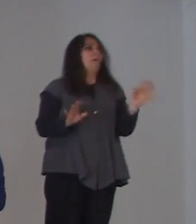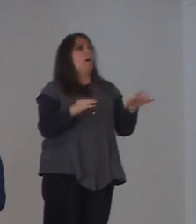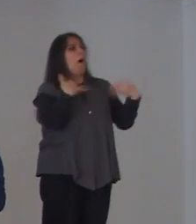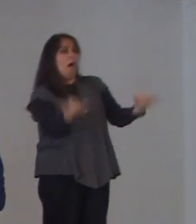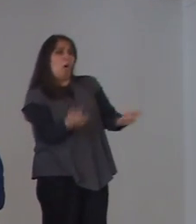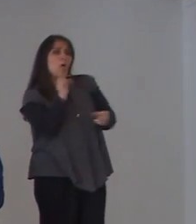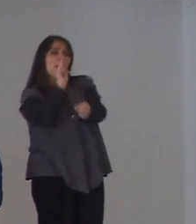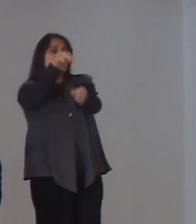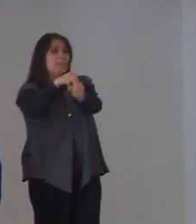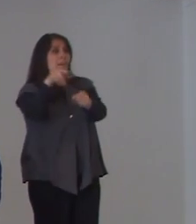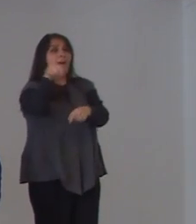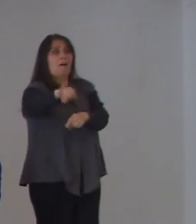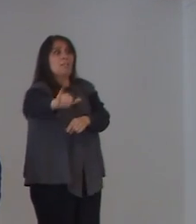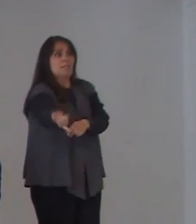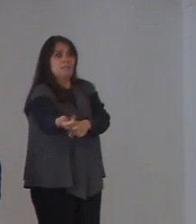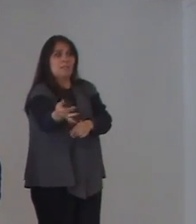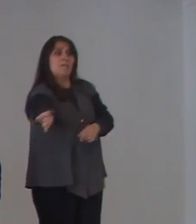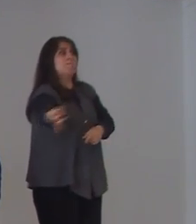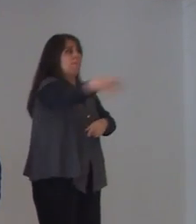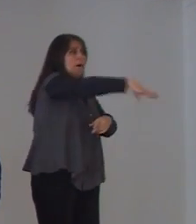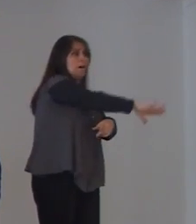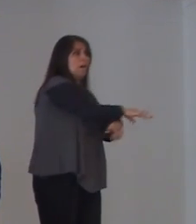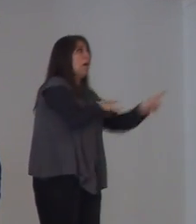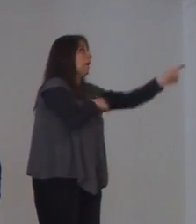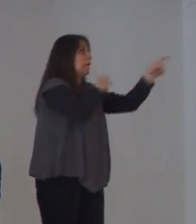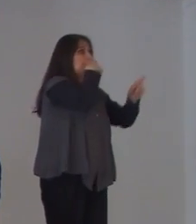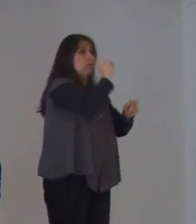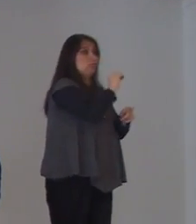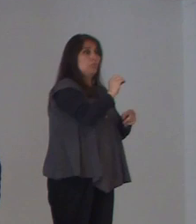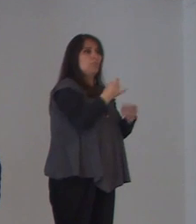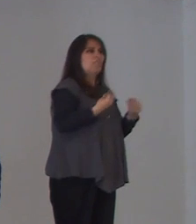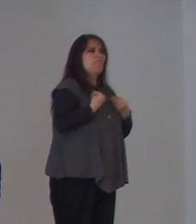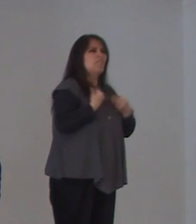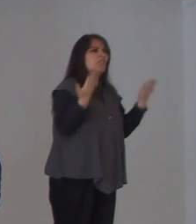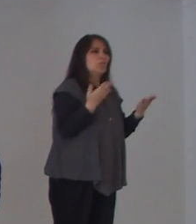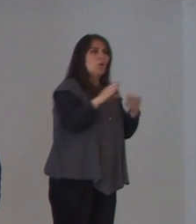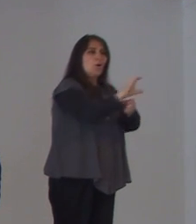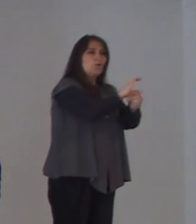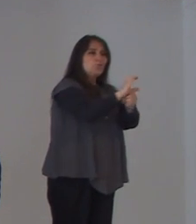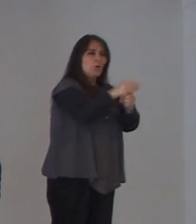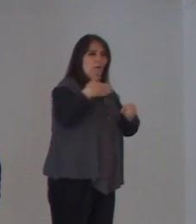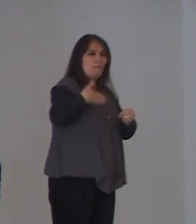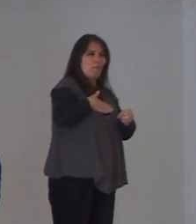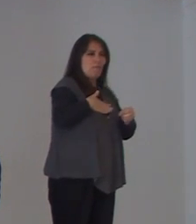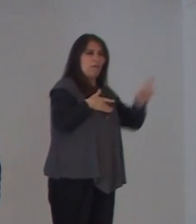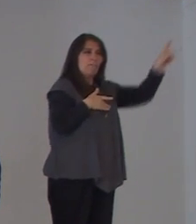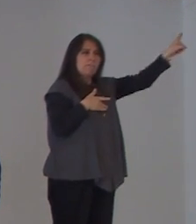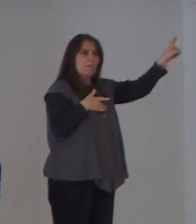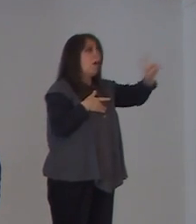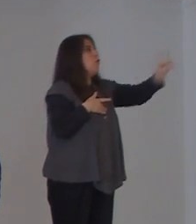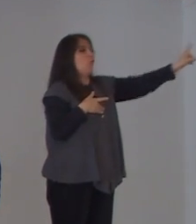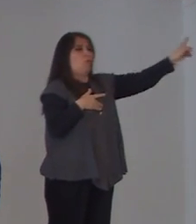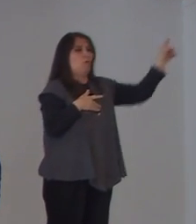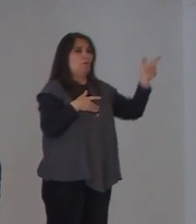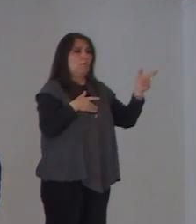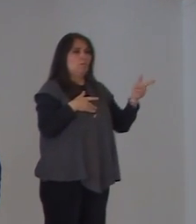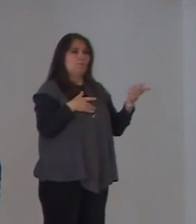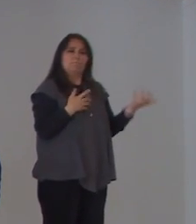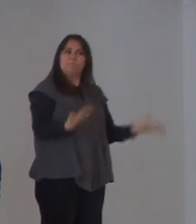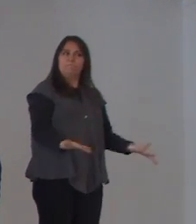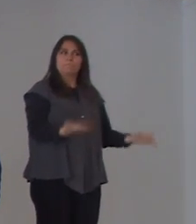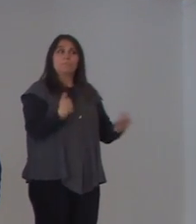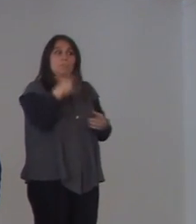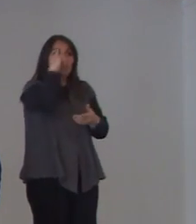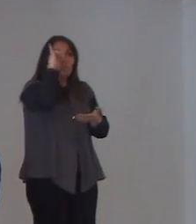es indígena, y entonces hay que Ciudad Bolívar, ¿no? Y ahí hay una responsabilidad también en términos de concebir que los derechos de las niñas y